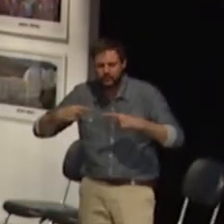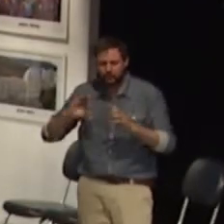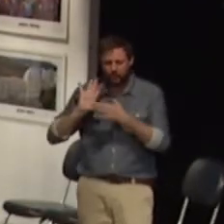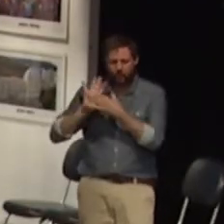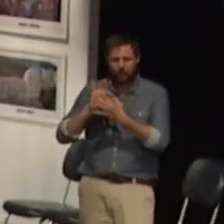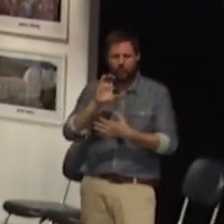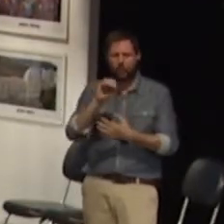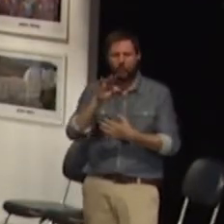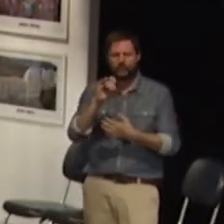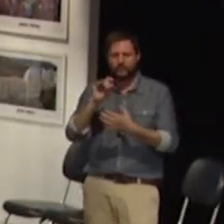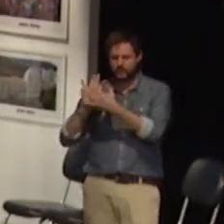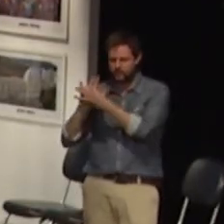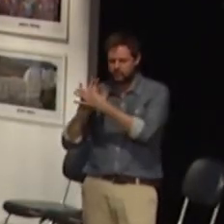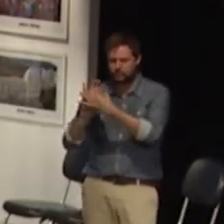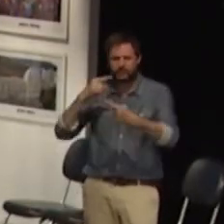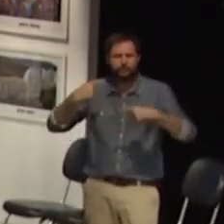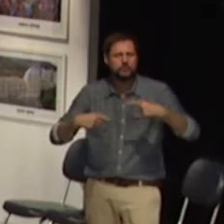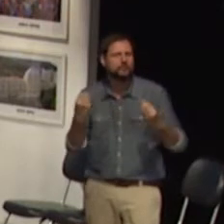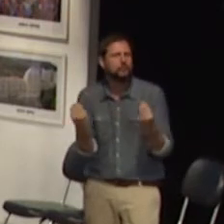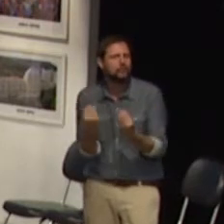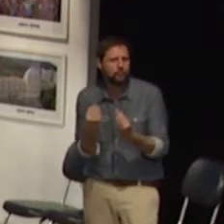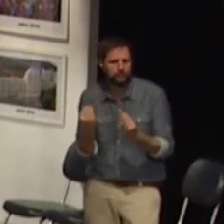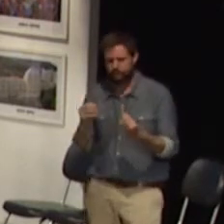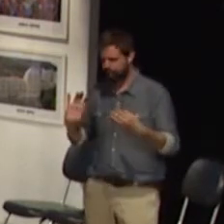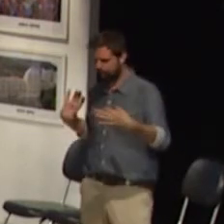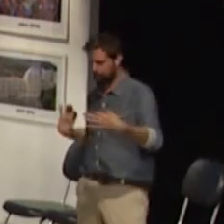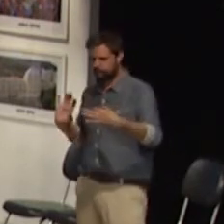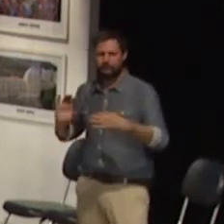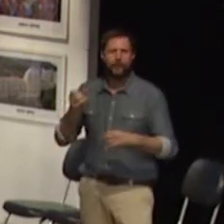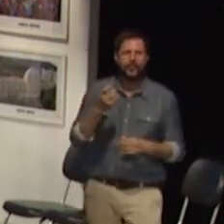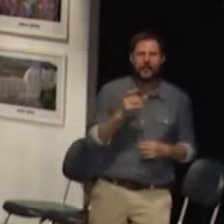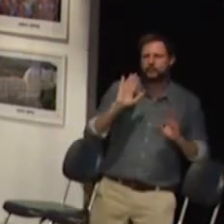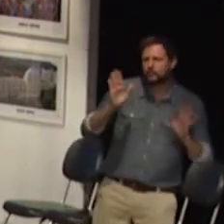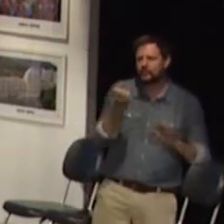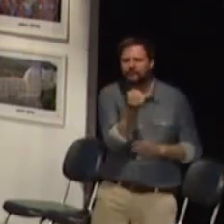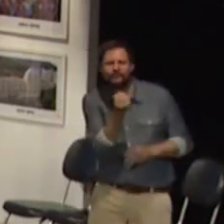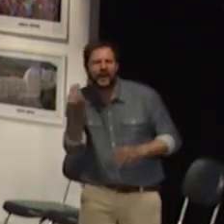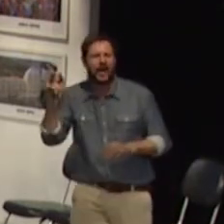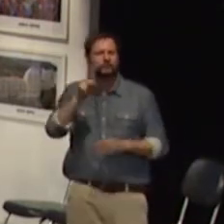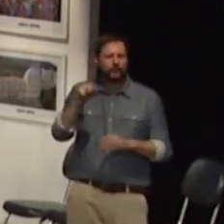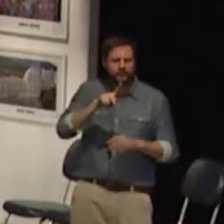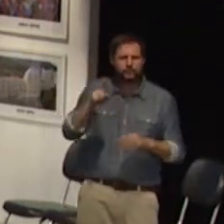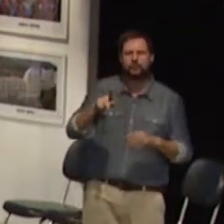Então, como que essas políticas de cotas, né, para surdos, como que elas ocorrem? Como que elas vieram se desenvolvendo?